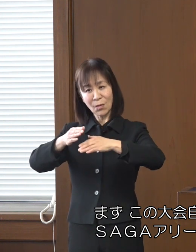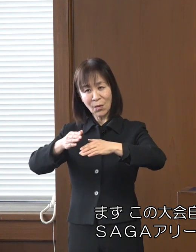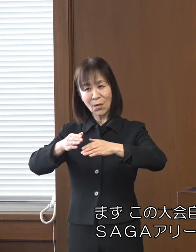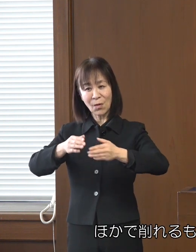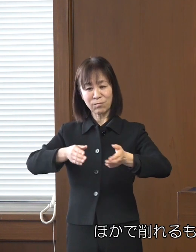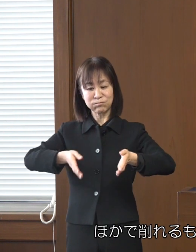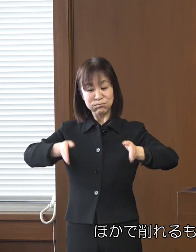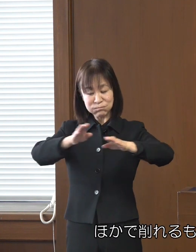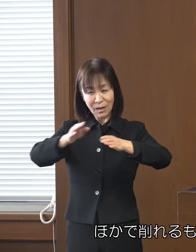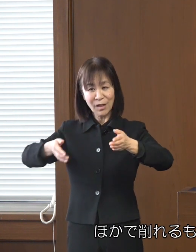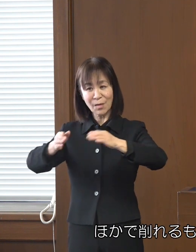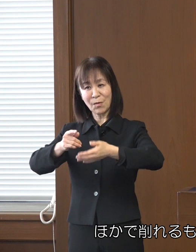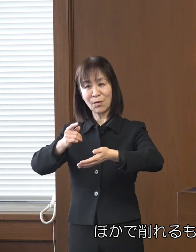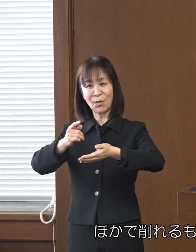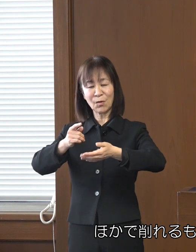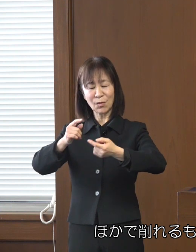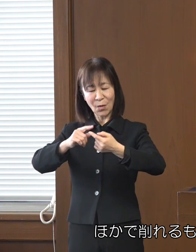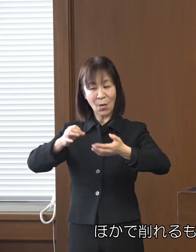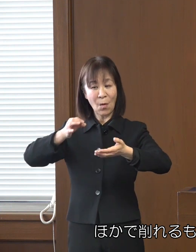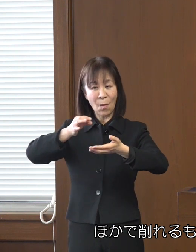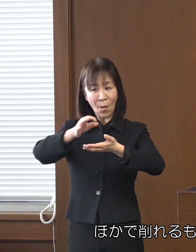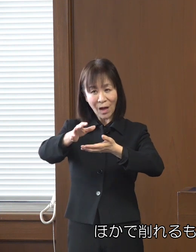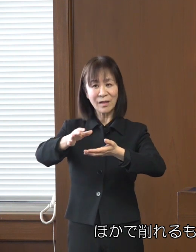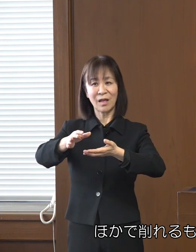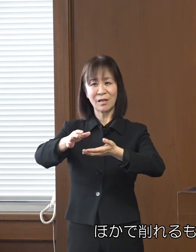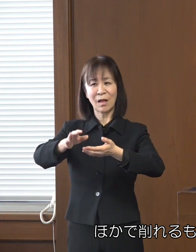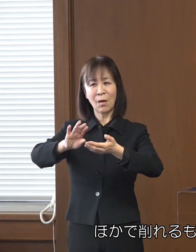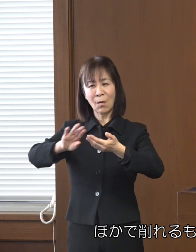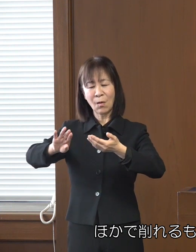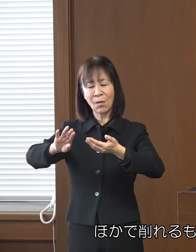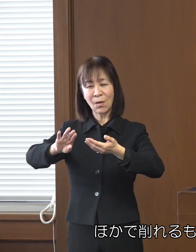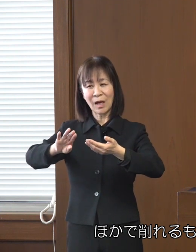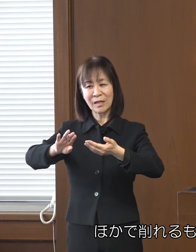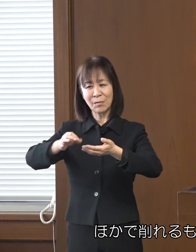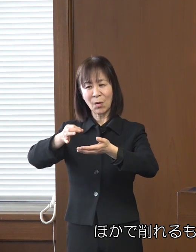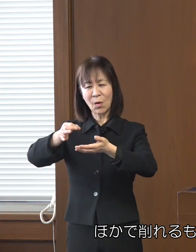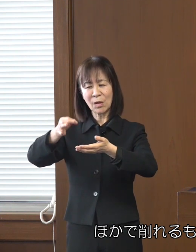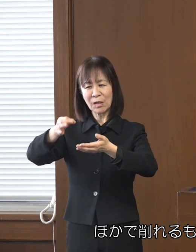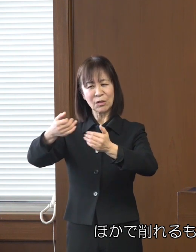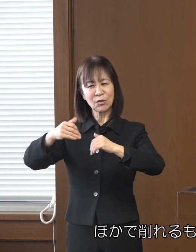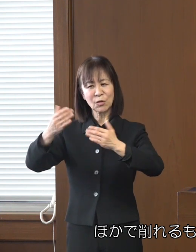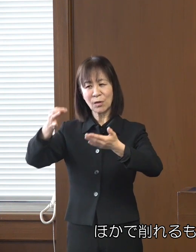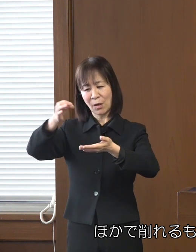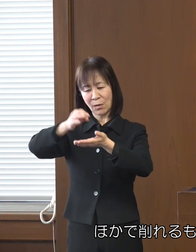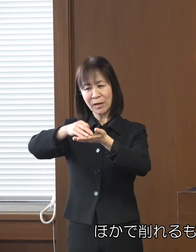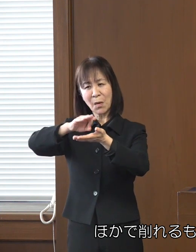とか、他で、削れるものは削って全体として見ると